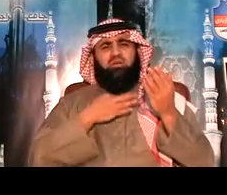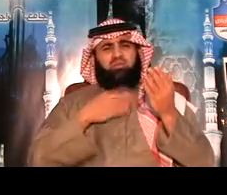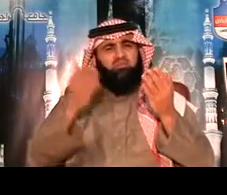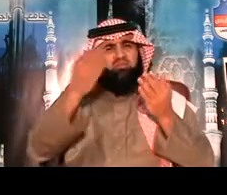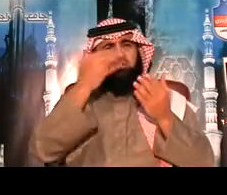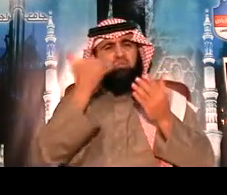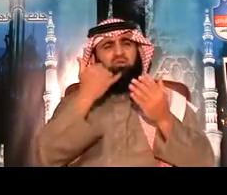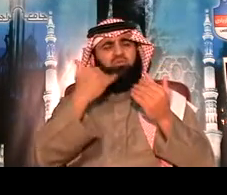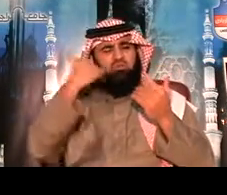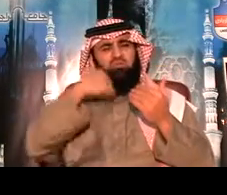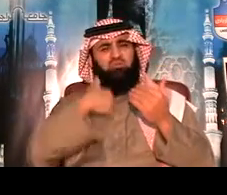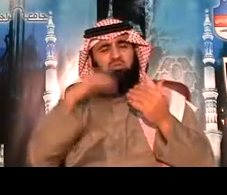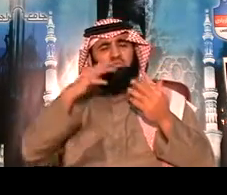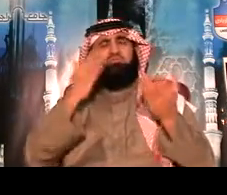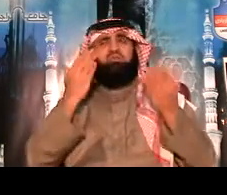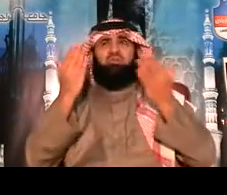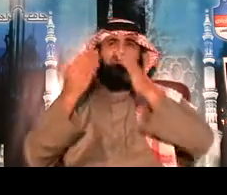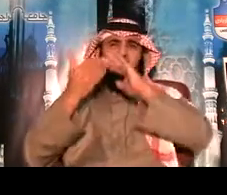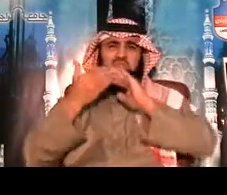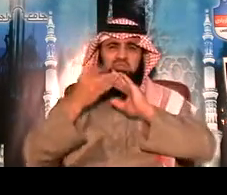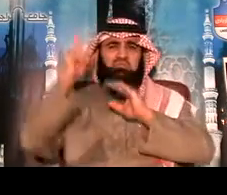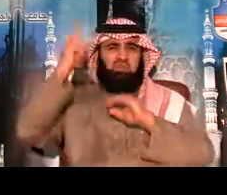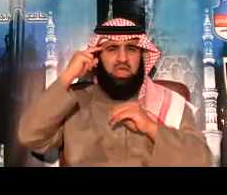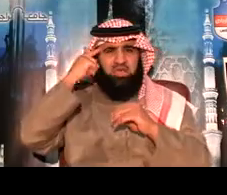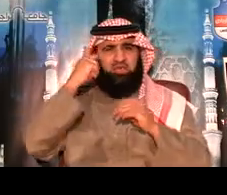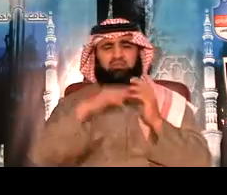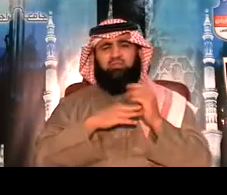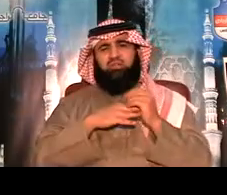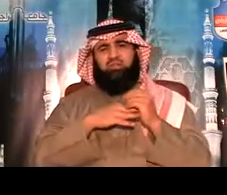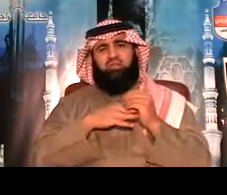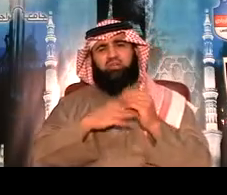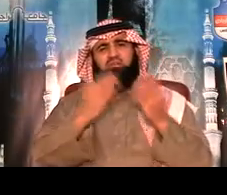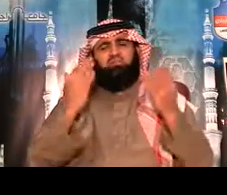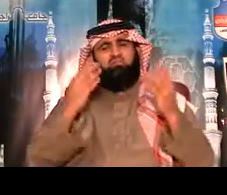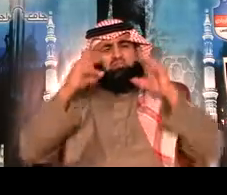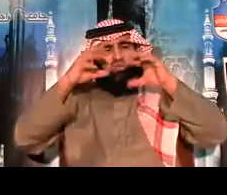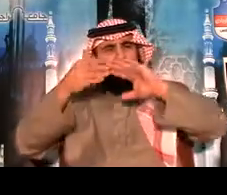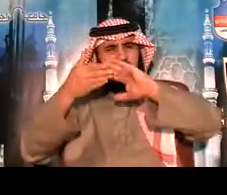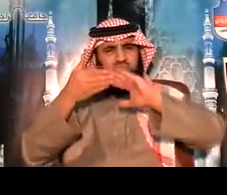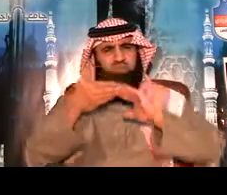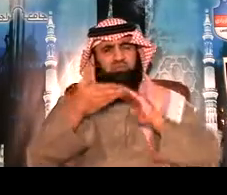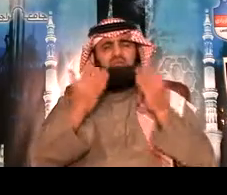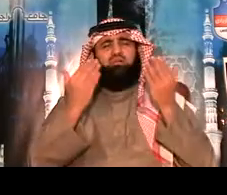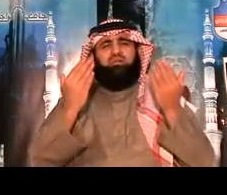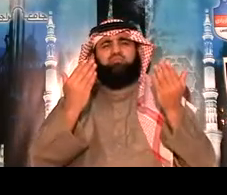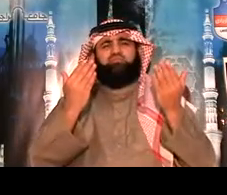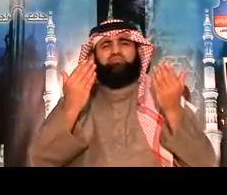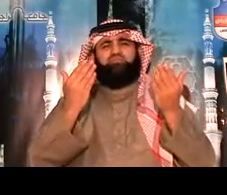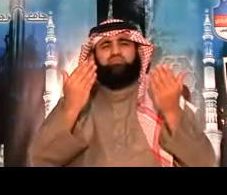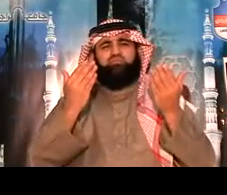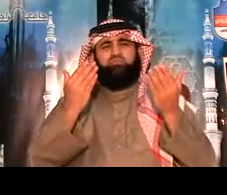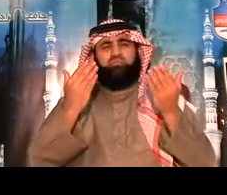لا يعلمه إلا أنت. اللهم أغثنا يا رب العالمين، اللهم أغثنا يا